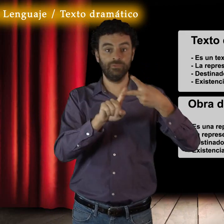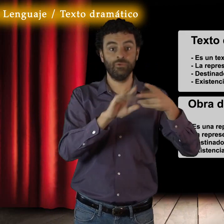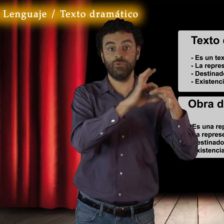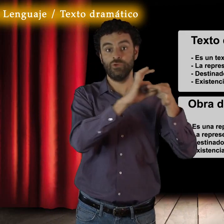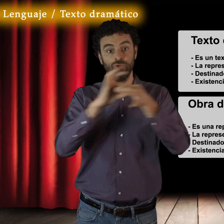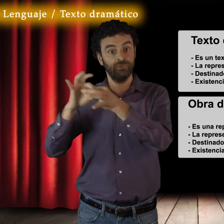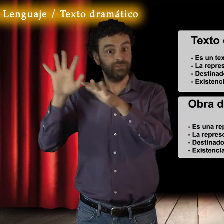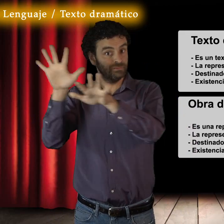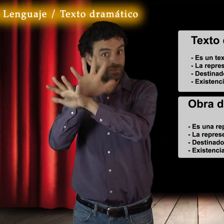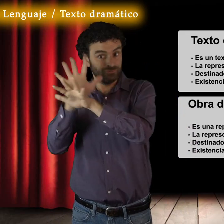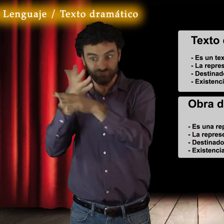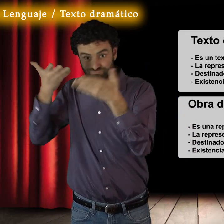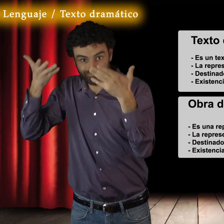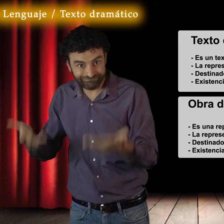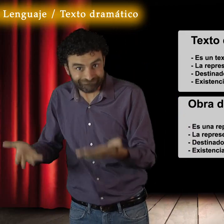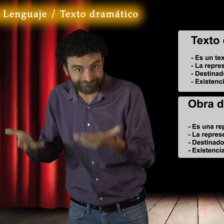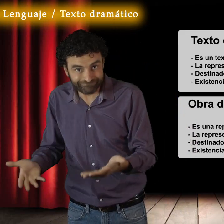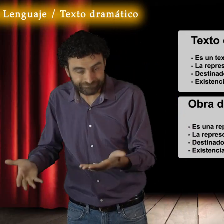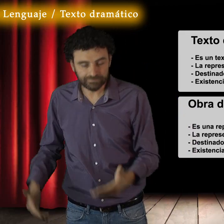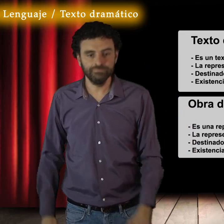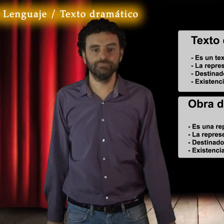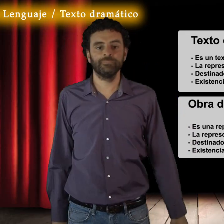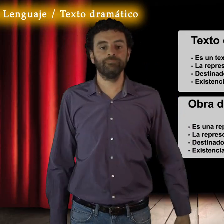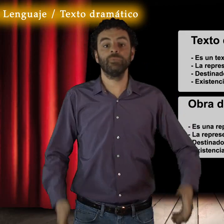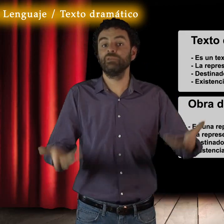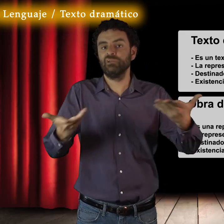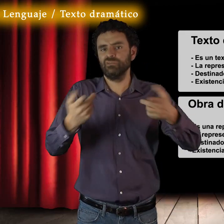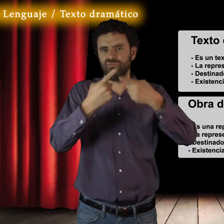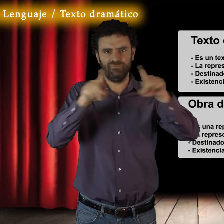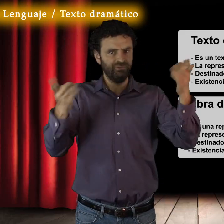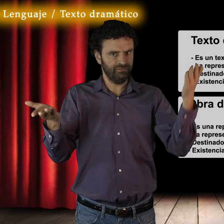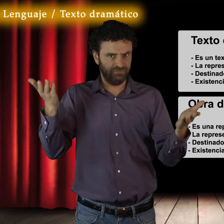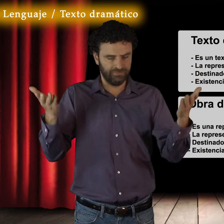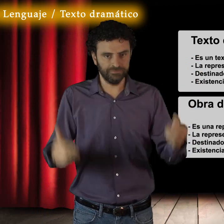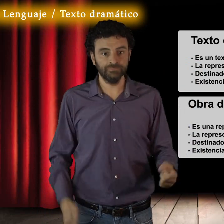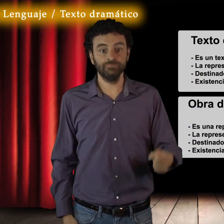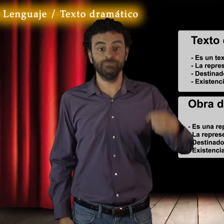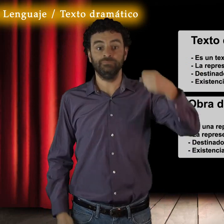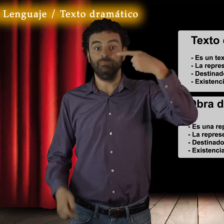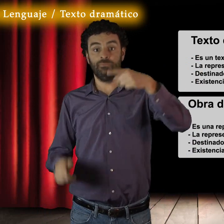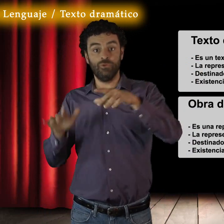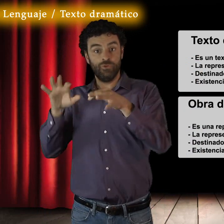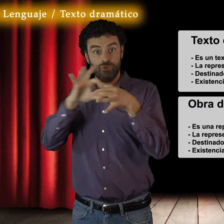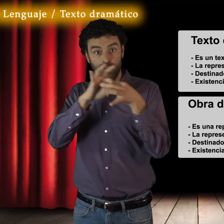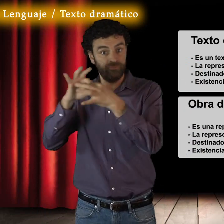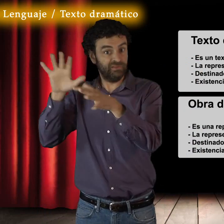personajes obra dramática Es una representación física material del texto